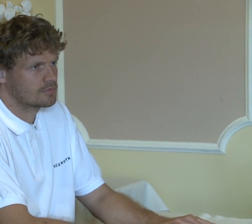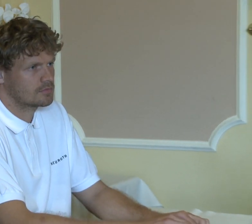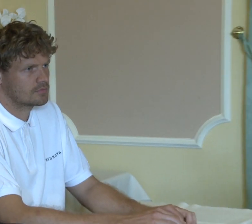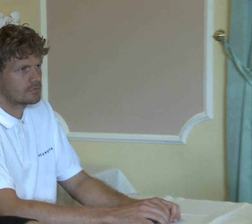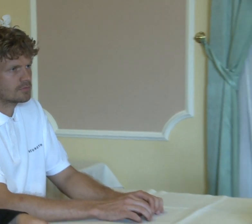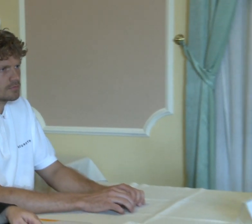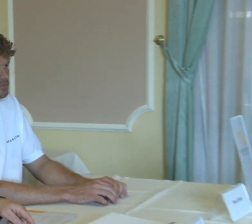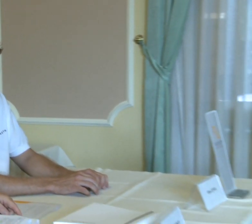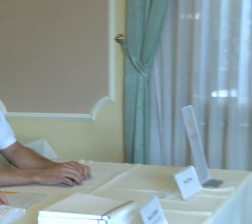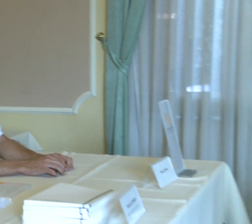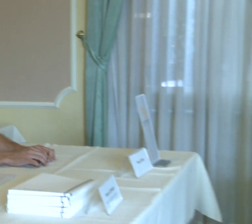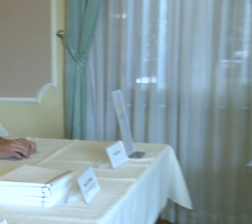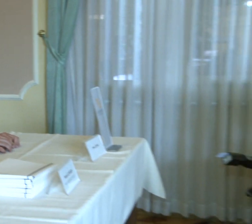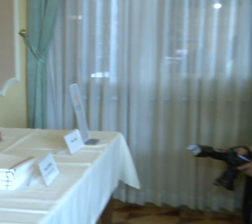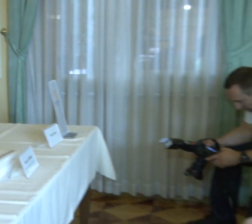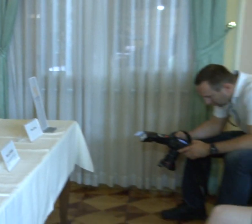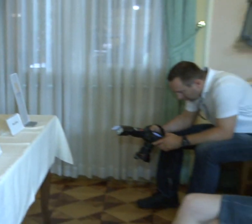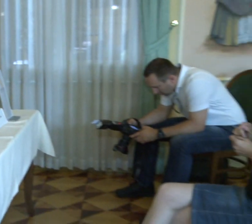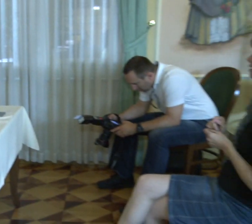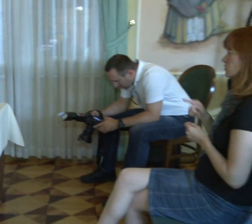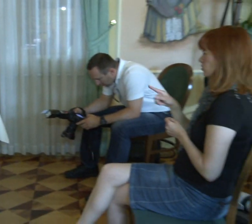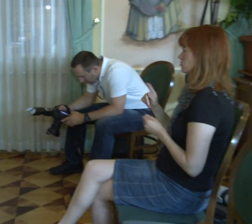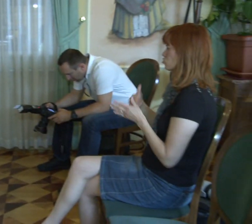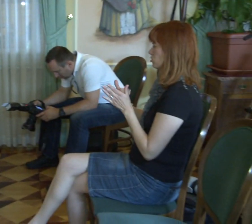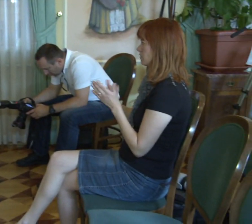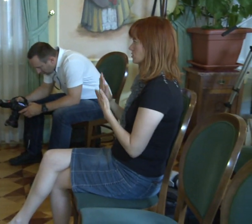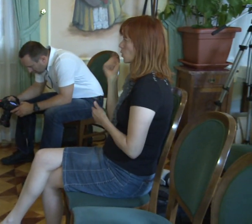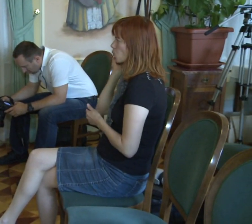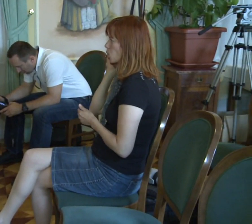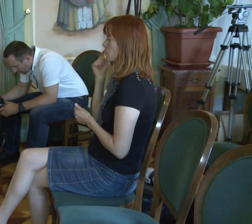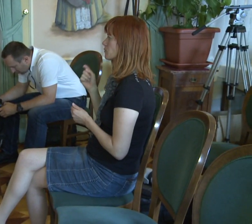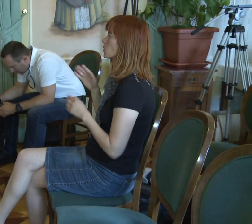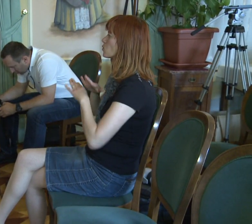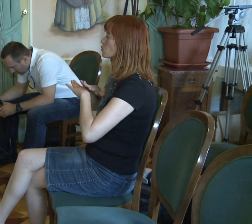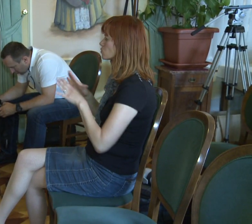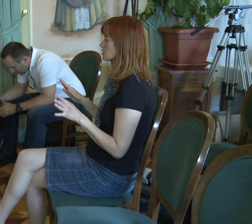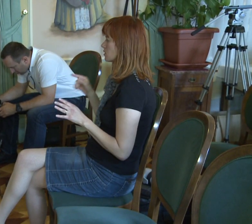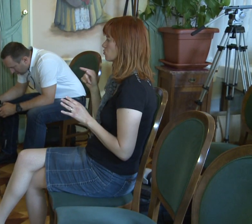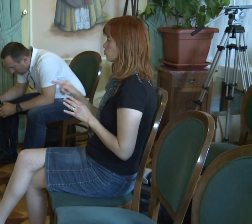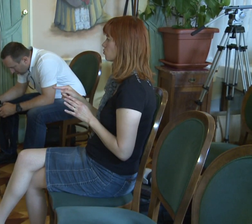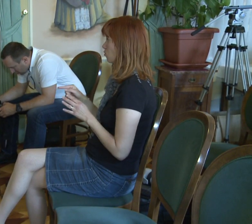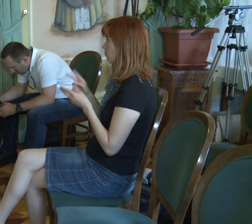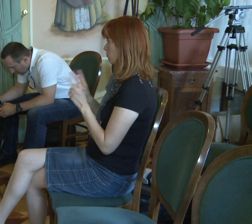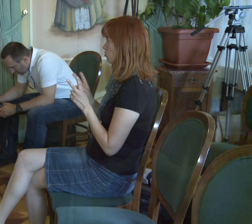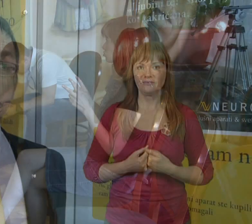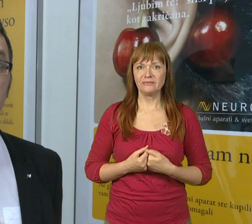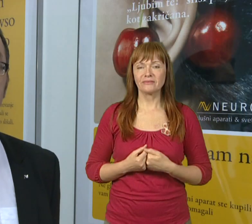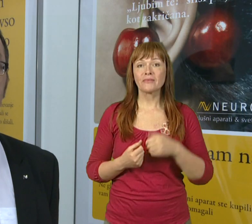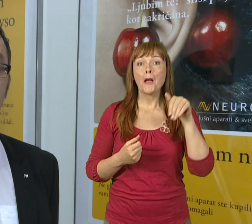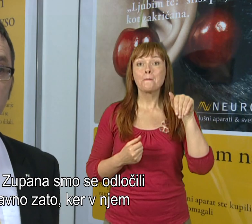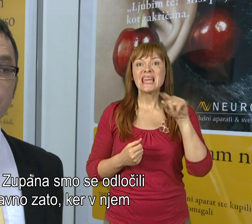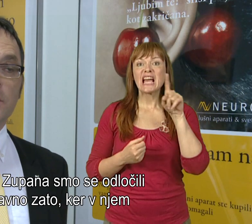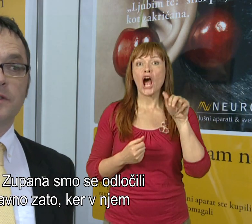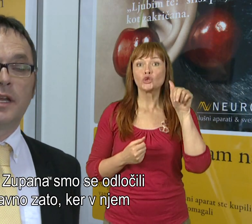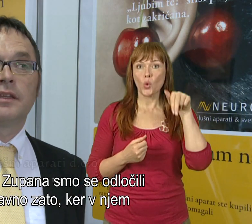Če staviš olivo v uho. Vse to je pač možno z napredkom tehnike.